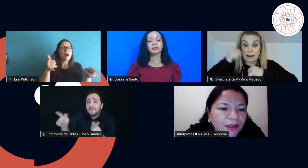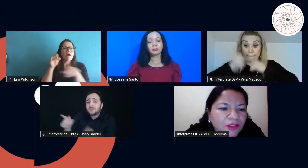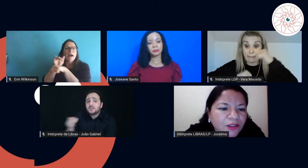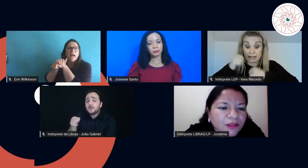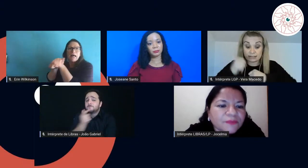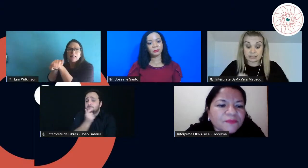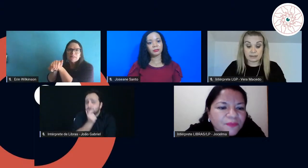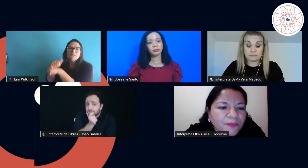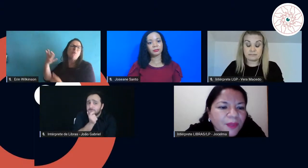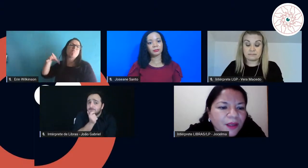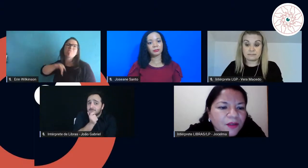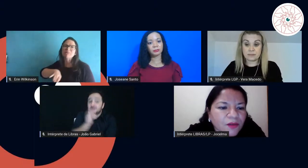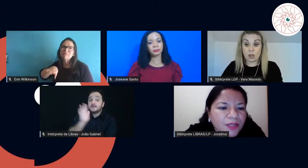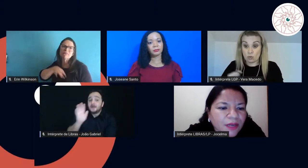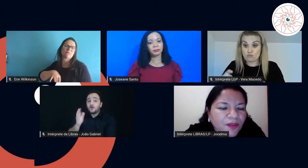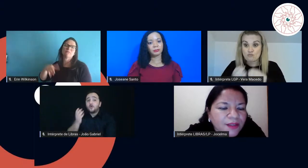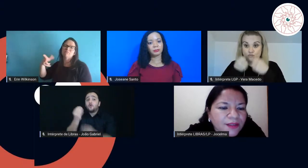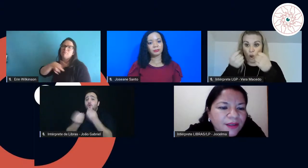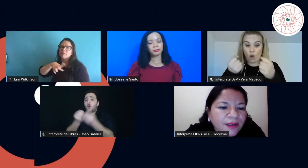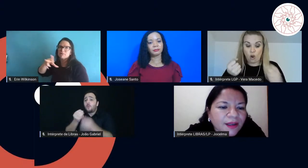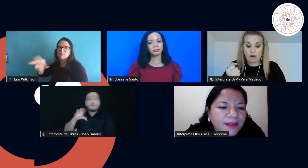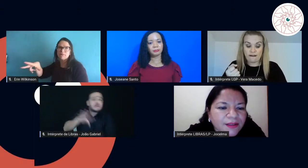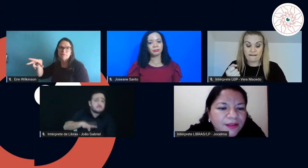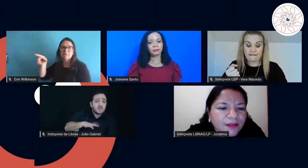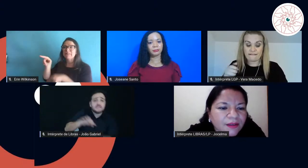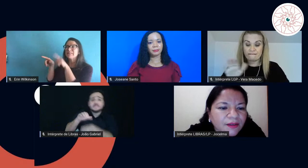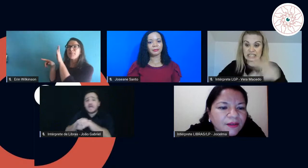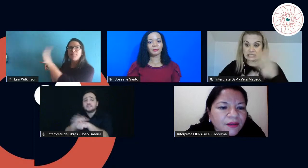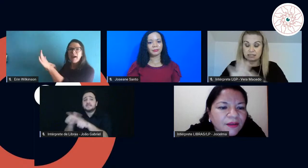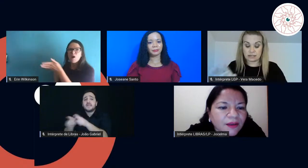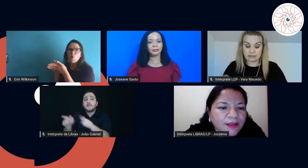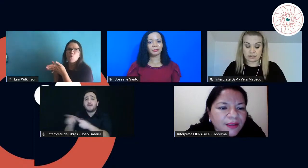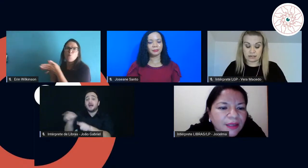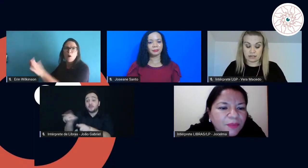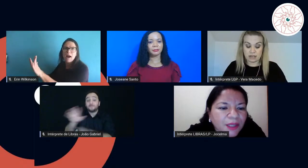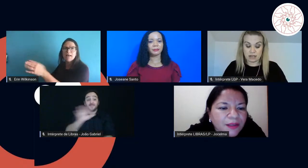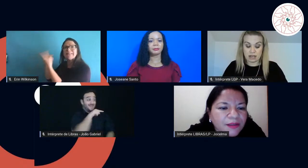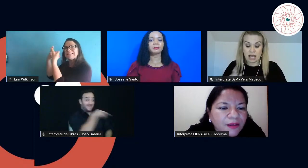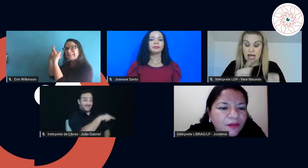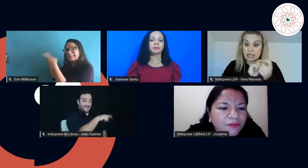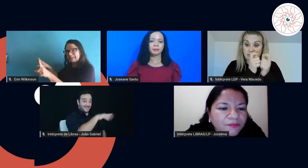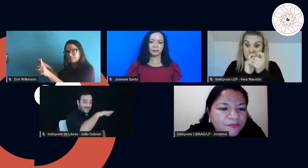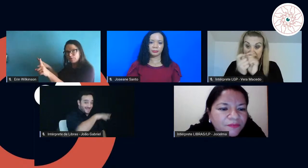gramática, eles conseguem fazer essa essa